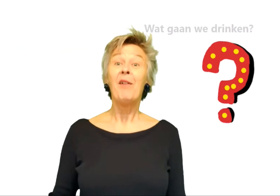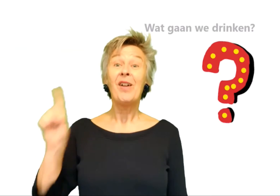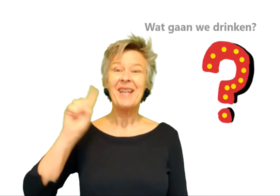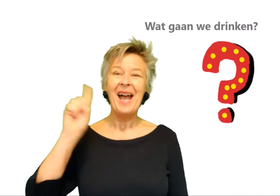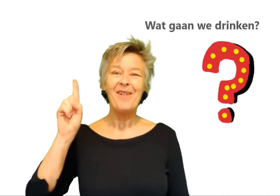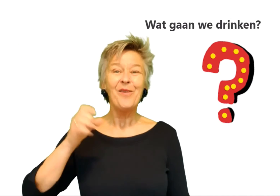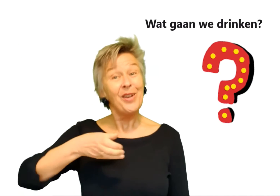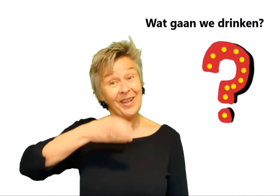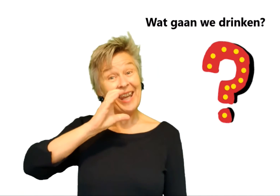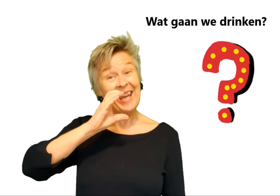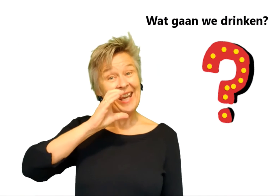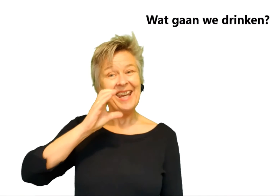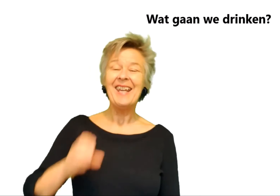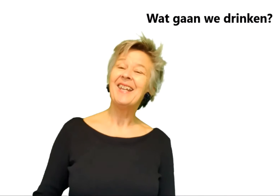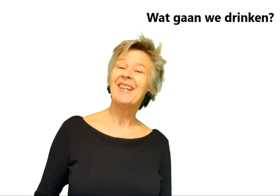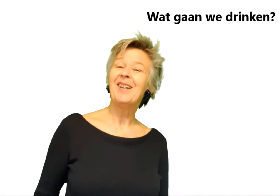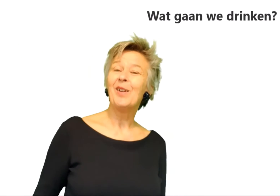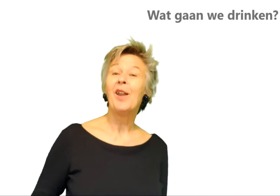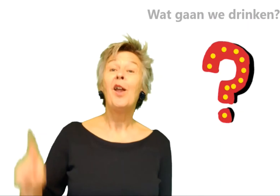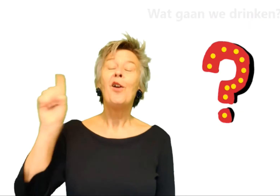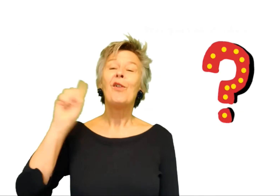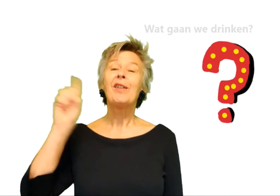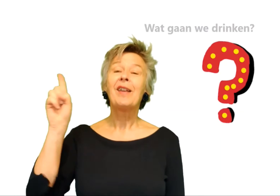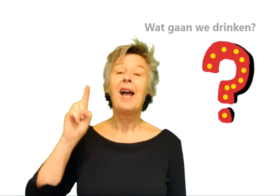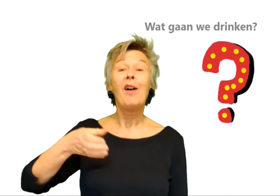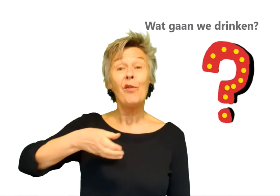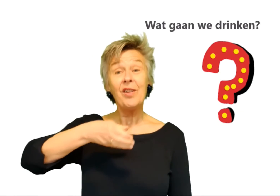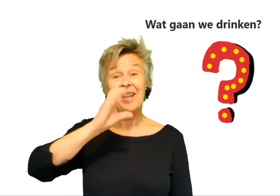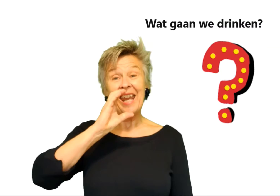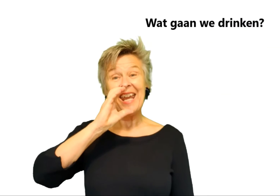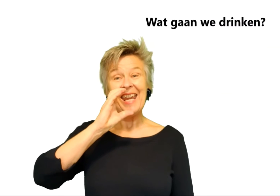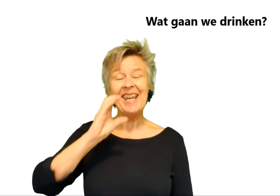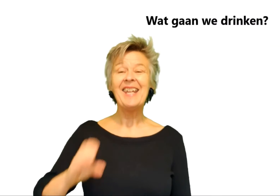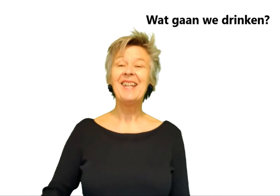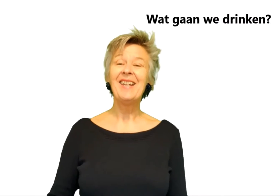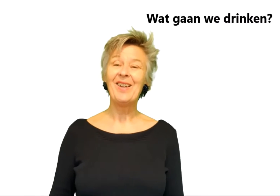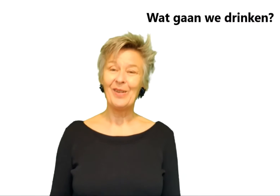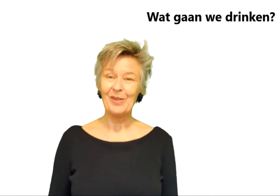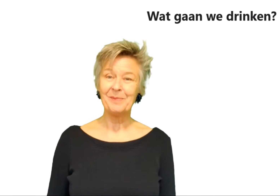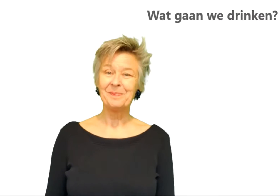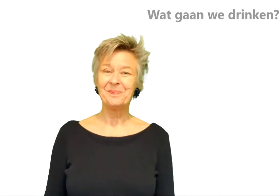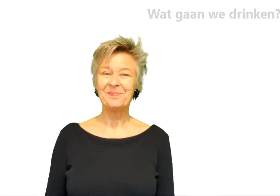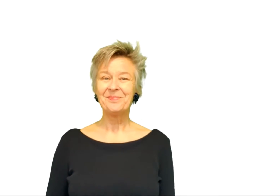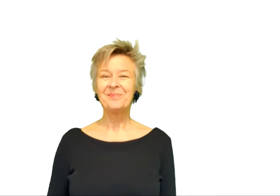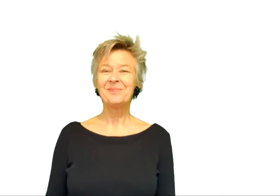Wat gaan we drinken? Wat gaan we drinken?